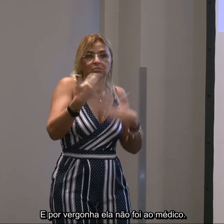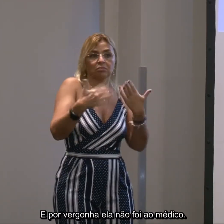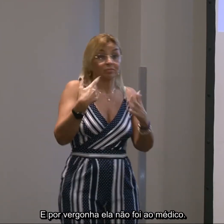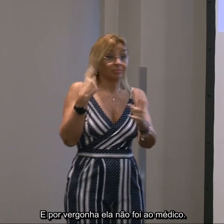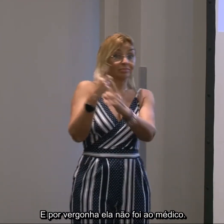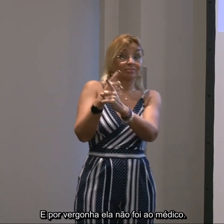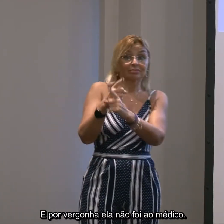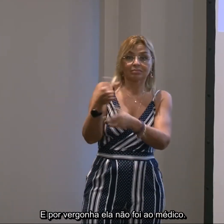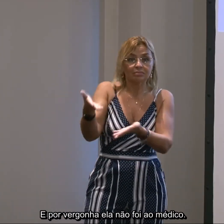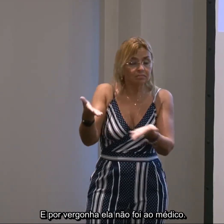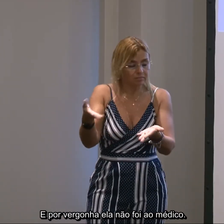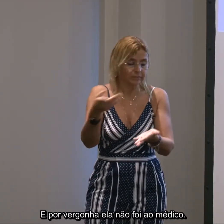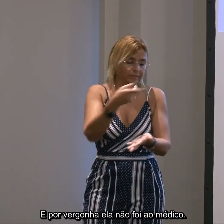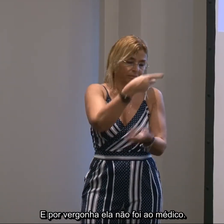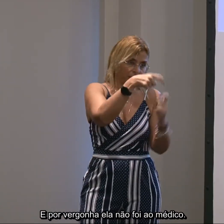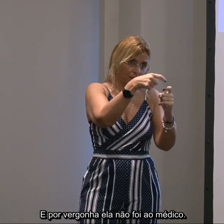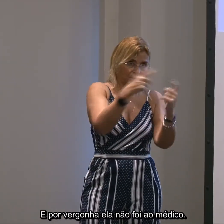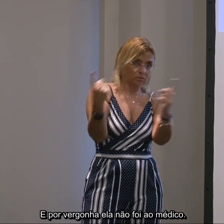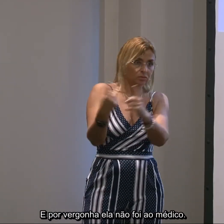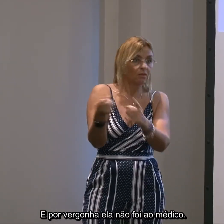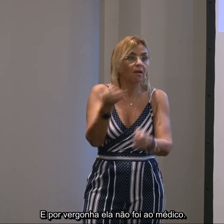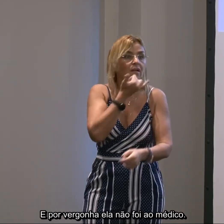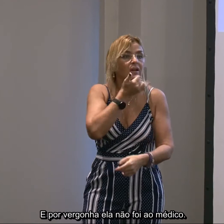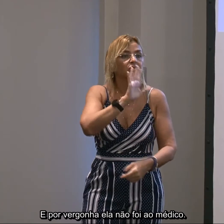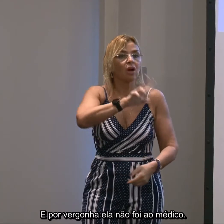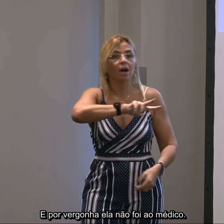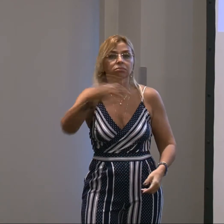E por vergonha, ela não foi ao médico.